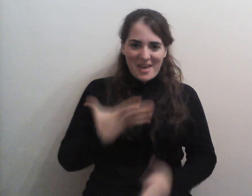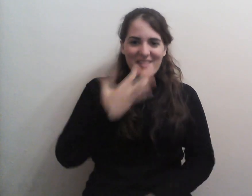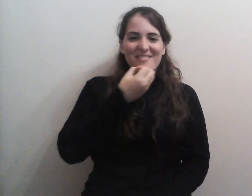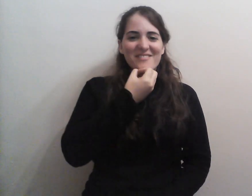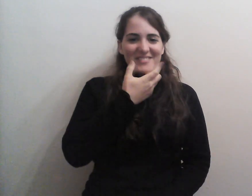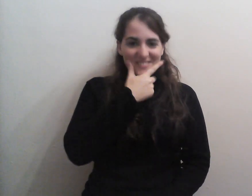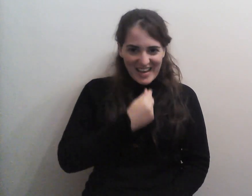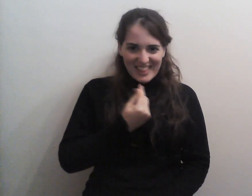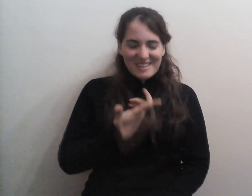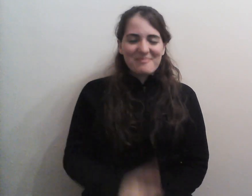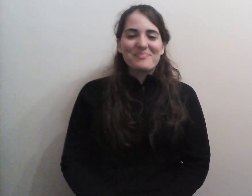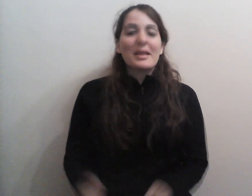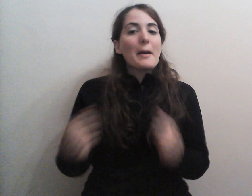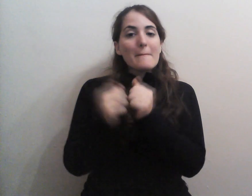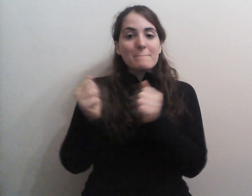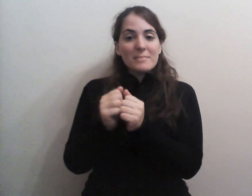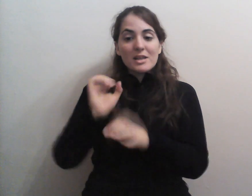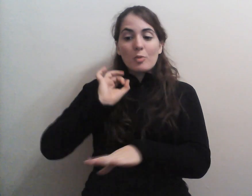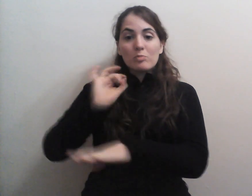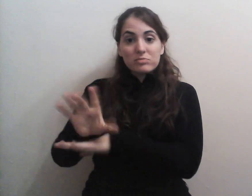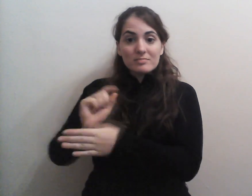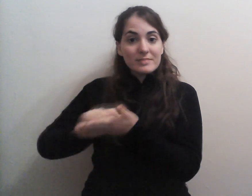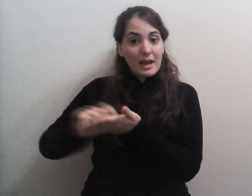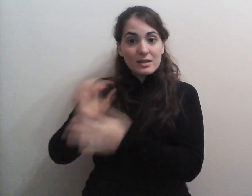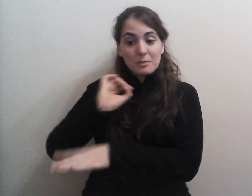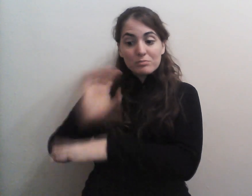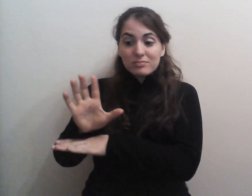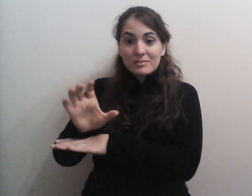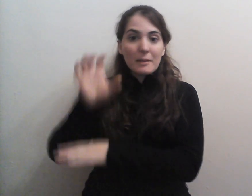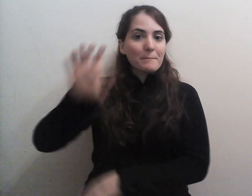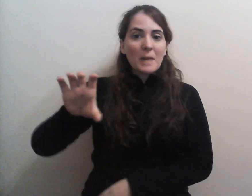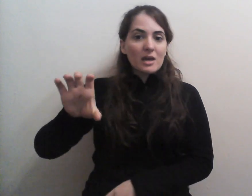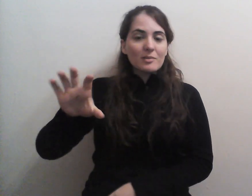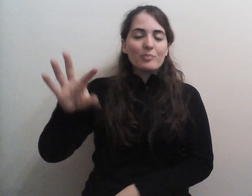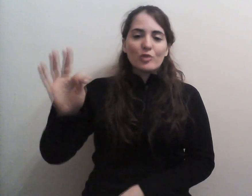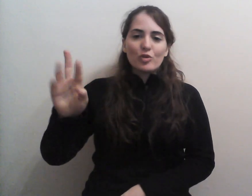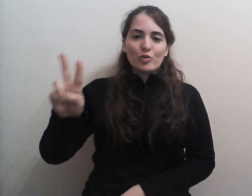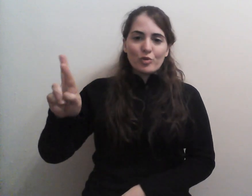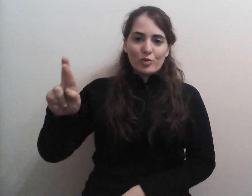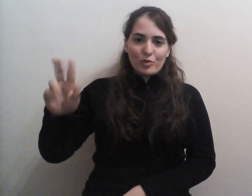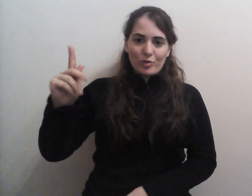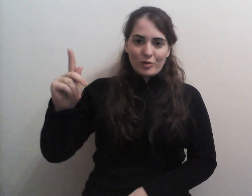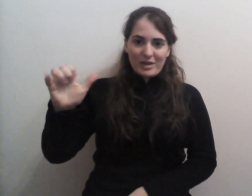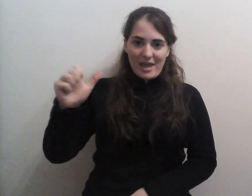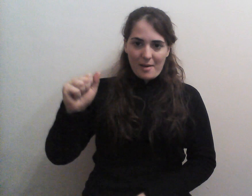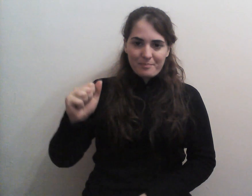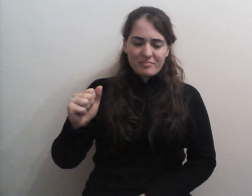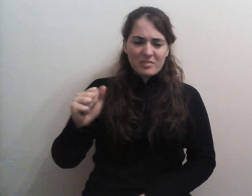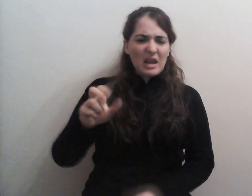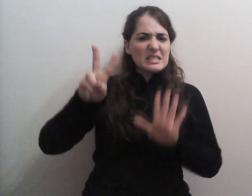está dirigiendo su carta a Asia Menor. En términos nuestros, Turquía. Está escribiendo su carta a 7 iglesias perseguidas en Turquía. Y